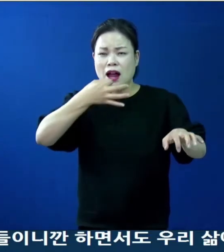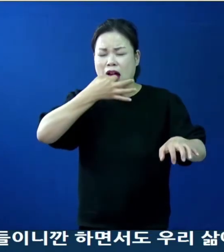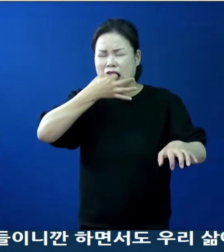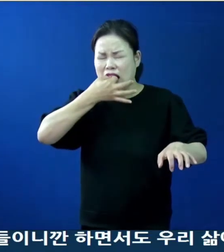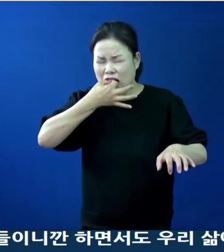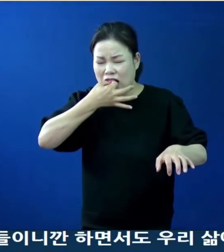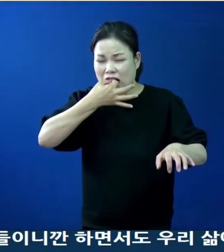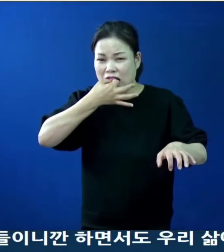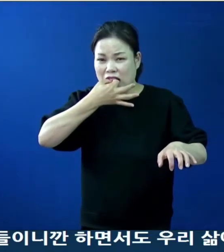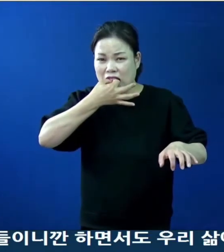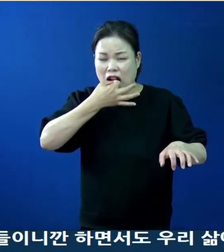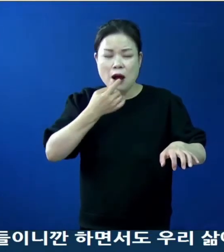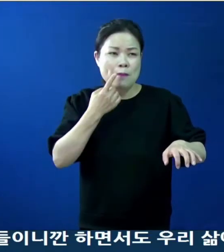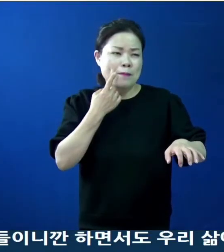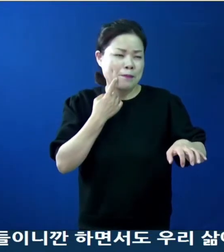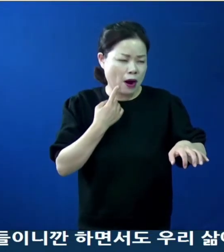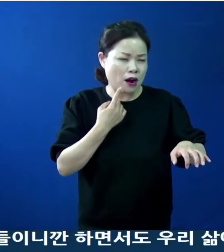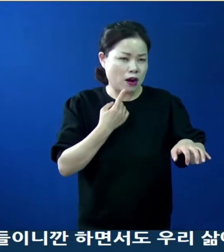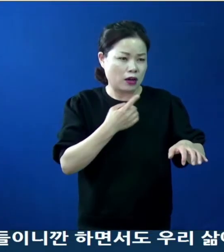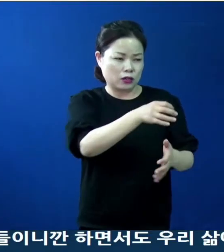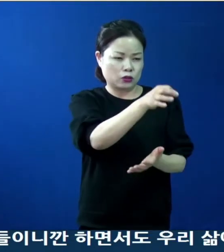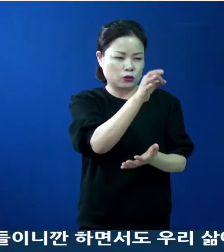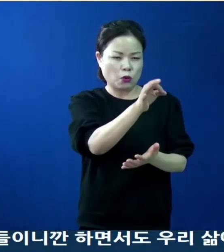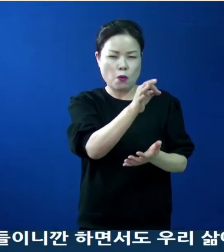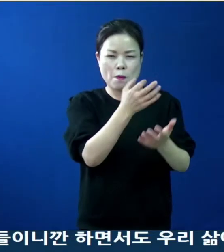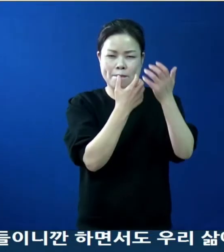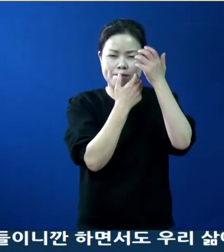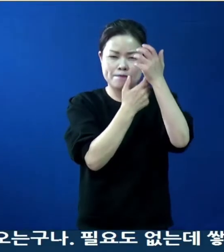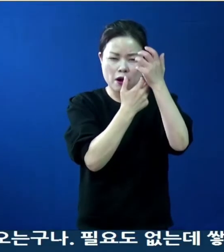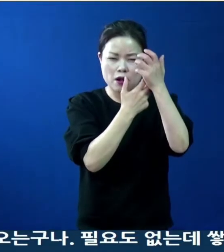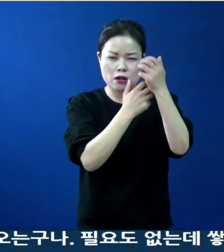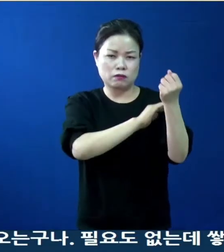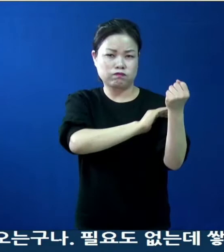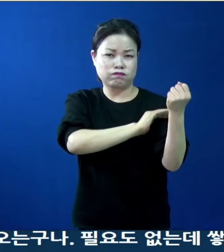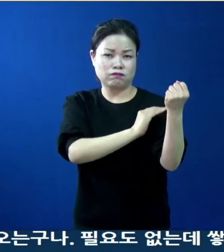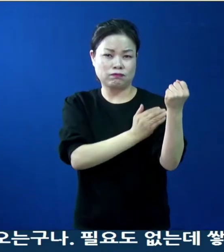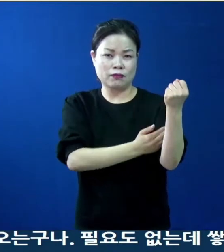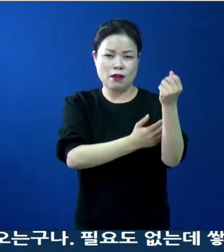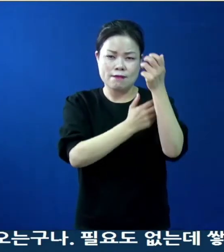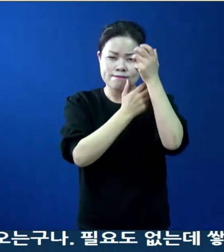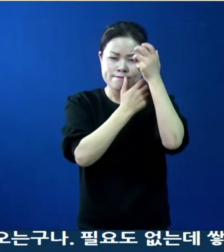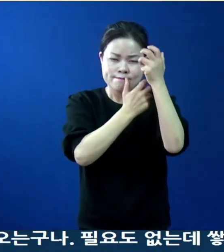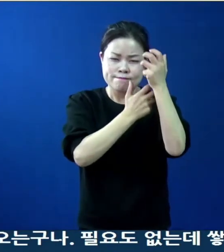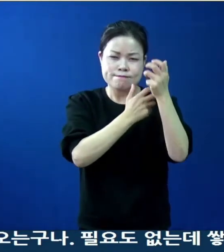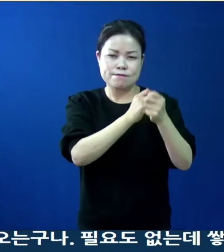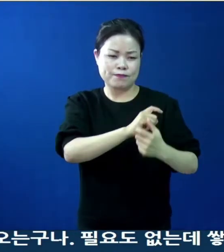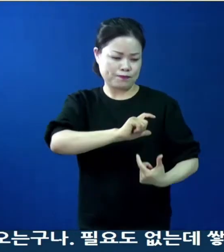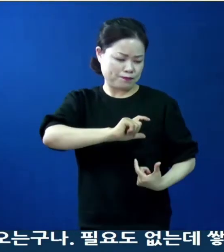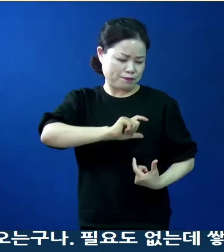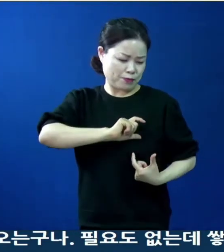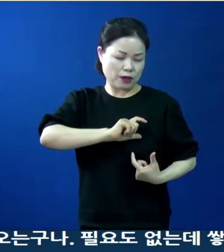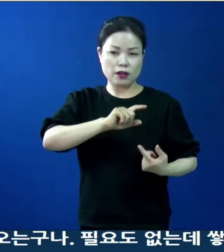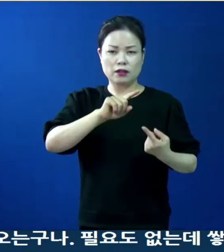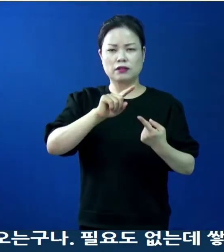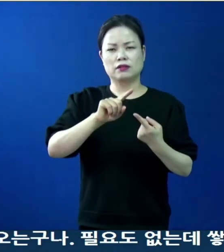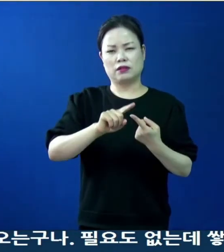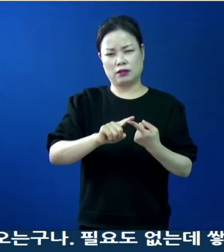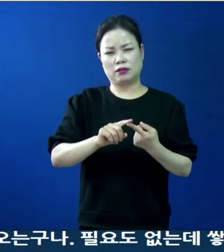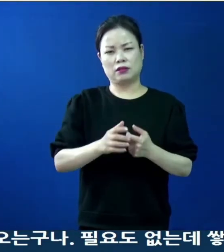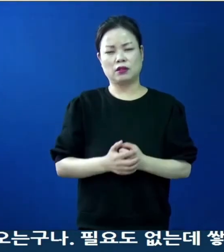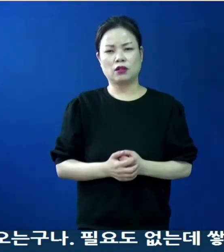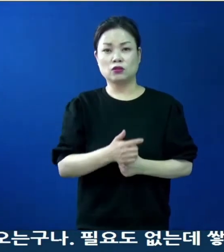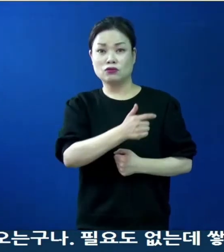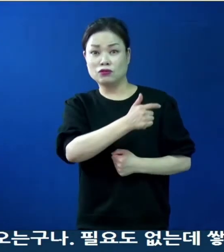탐욕의 모습이 있습니다. 돈에 대해서, 권력에 대해서, 명예에 대해서 이 탐욕의 대상이 되는